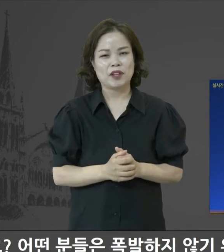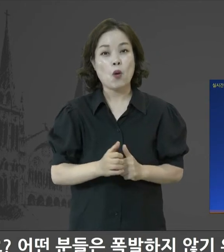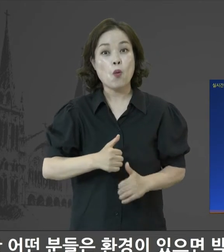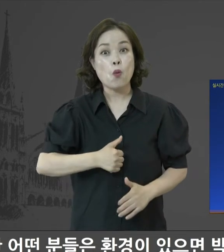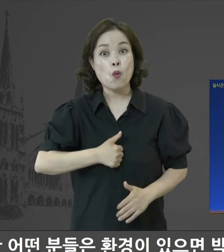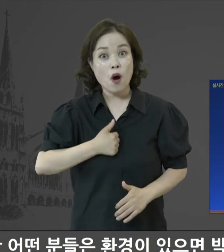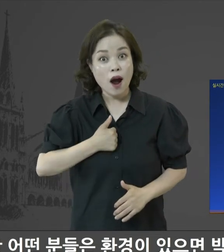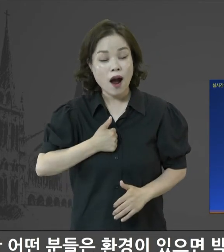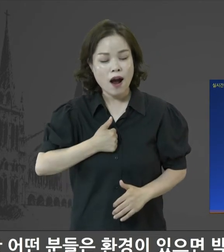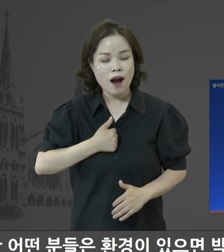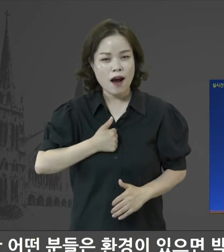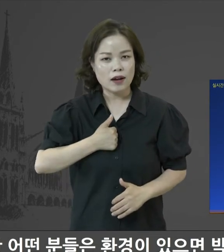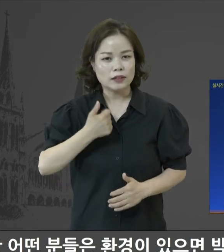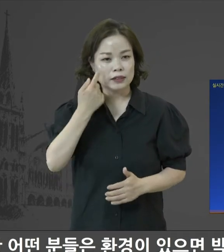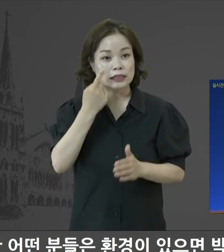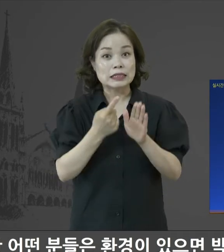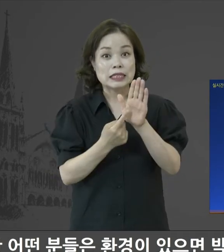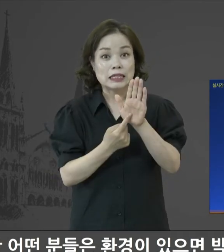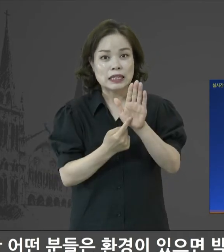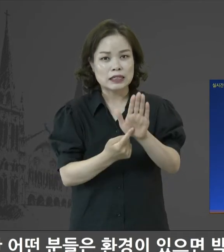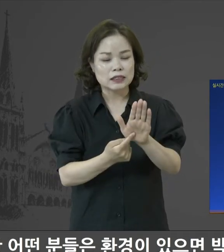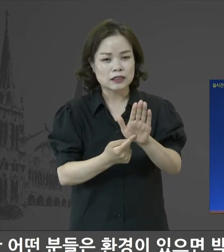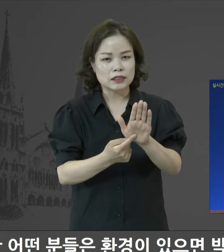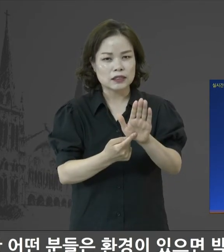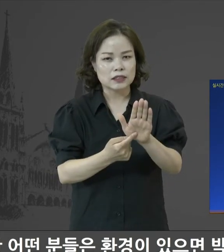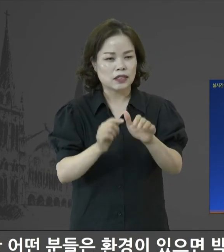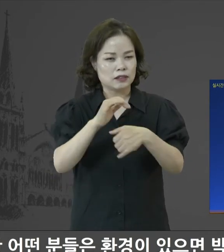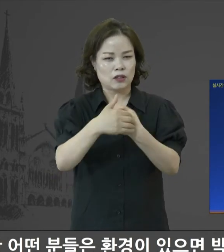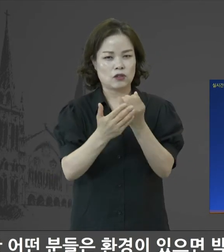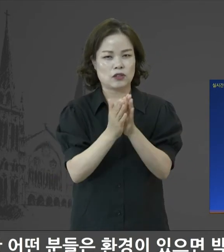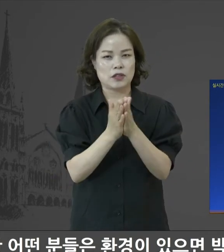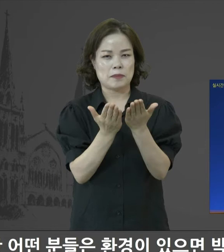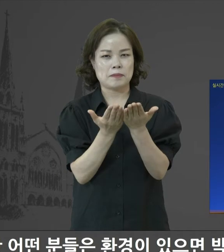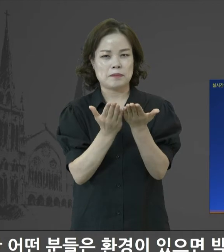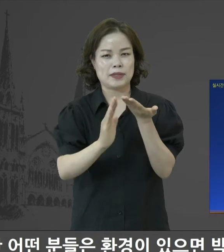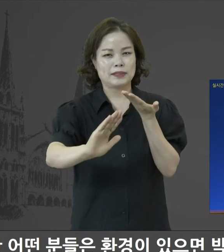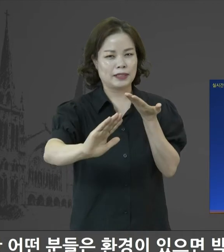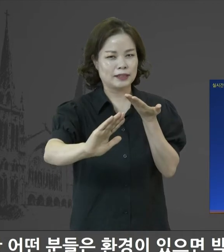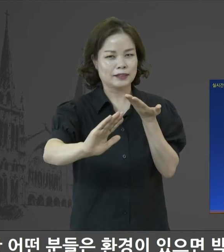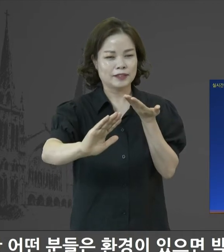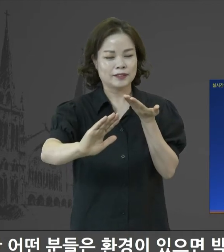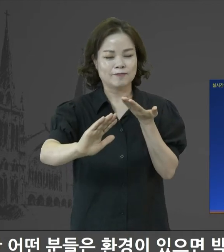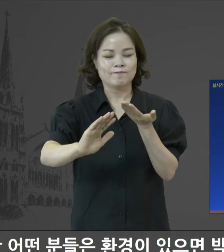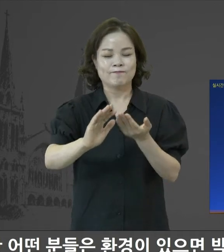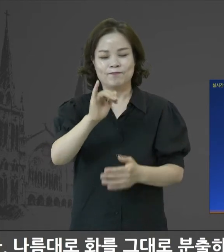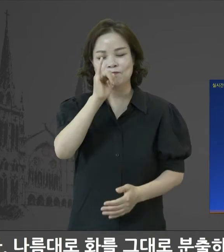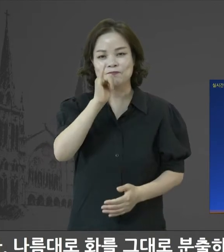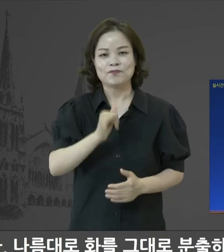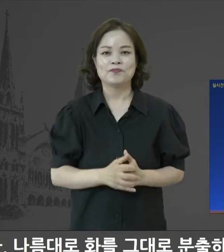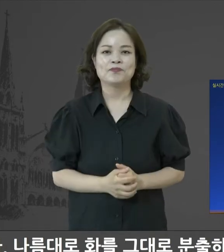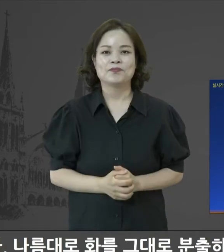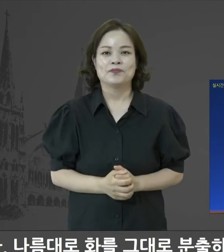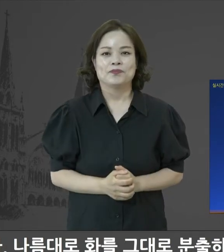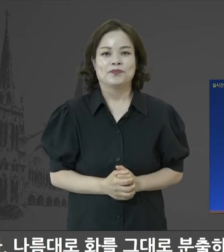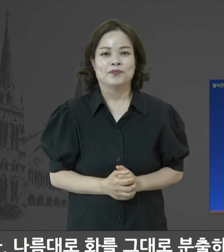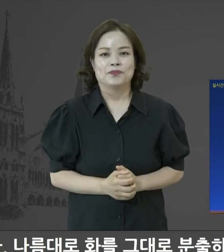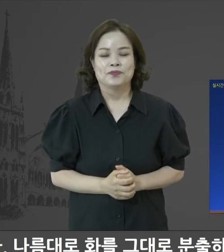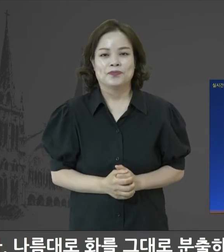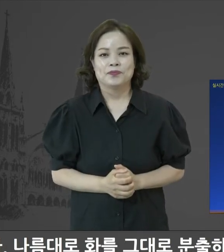화를 그대로 분출하는 것이 결코 성경적이지 않다는 것을 알고 있기